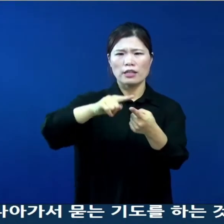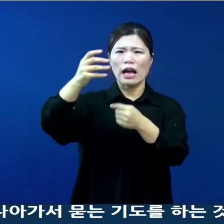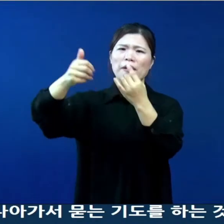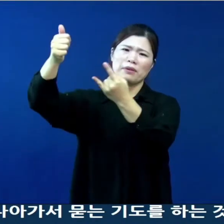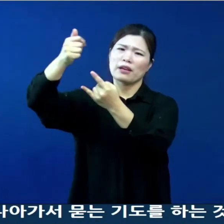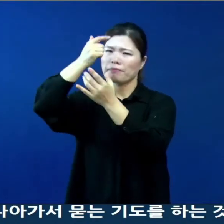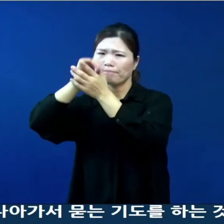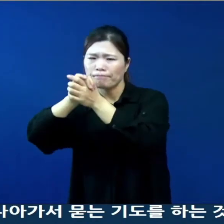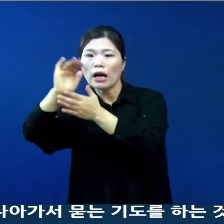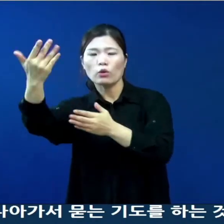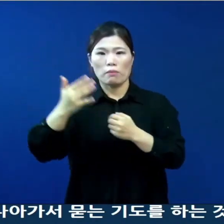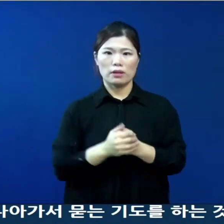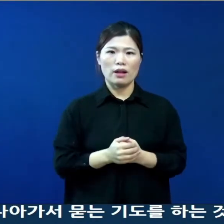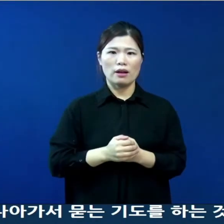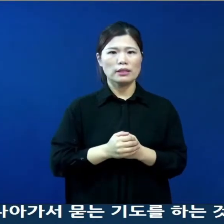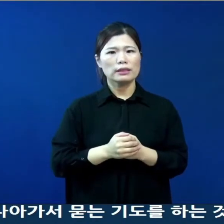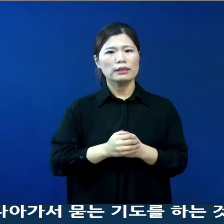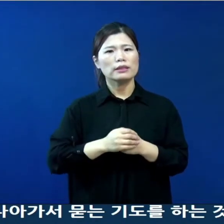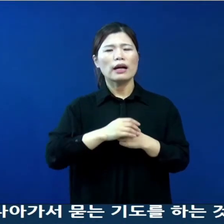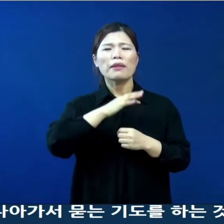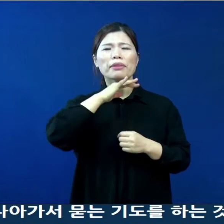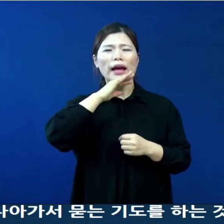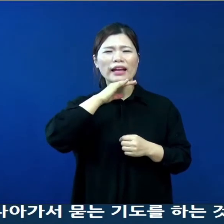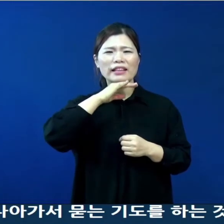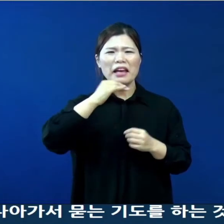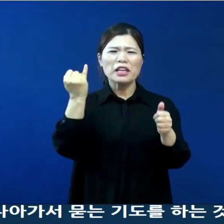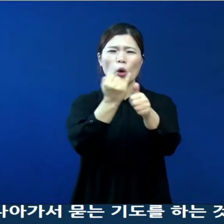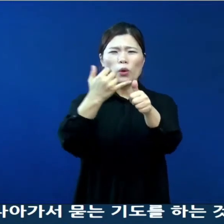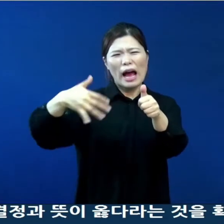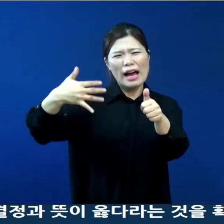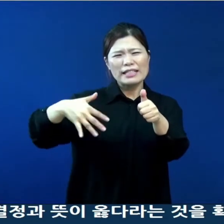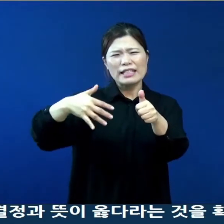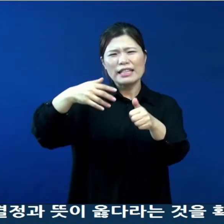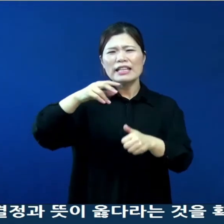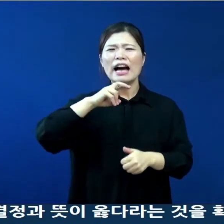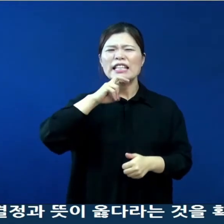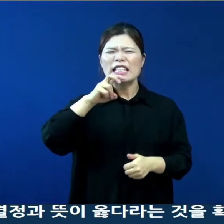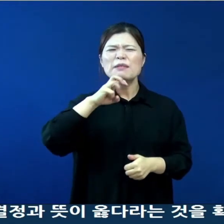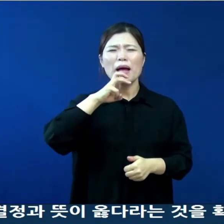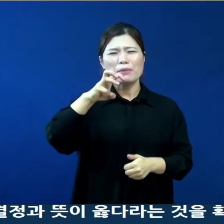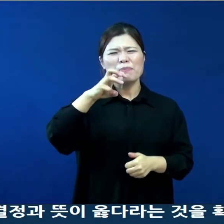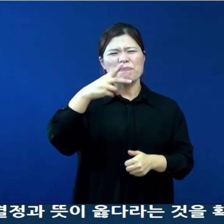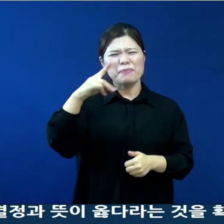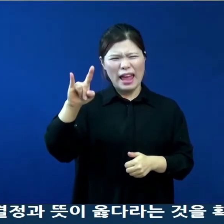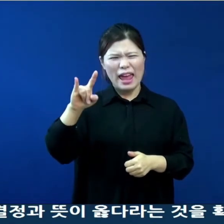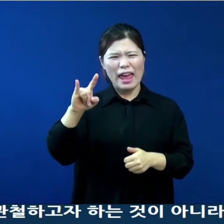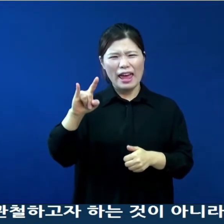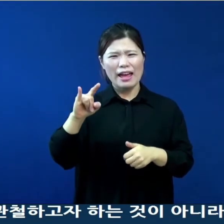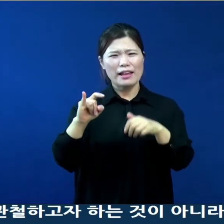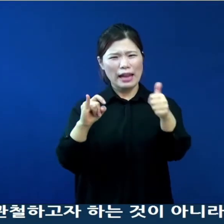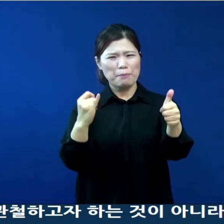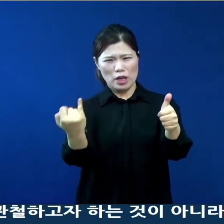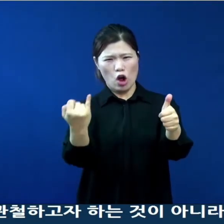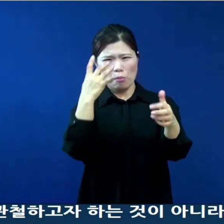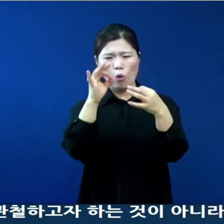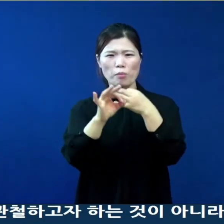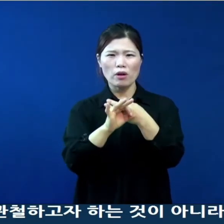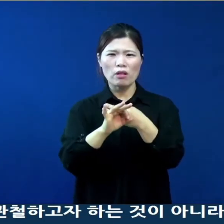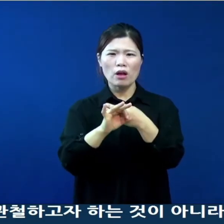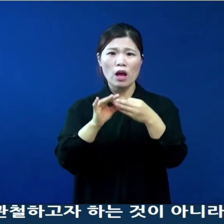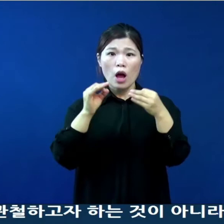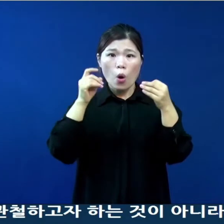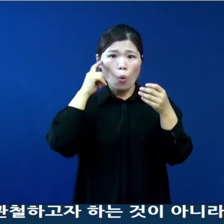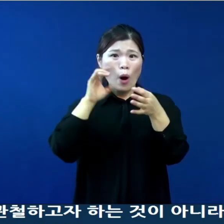30대 많은 청년들을 만나보면 그들의 모든 관심사와 고민거리가 연애와 결혼, 취업과